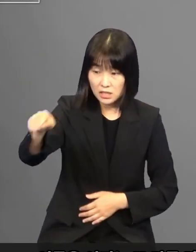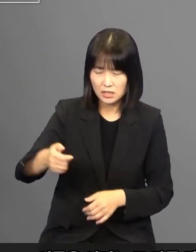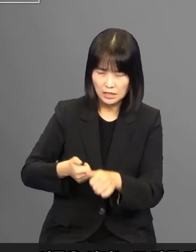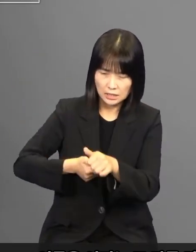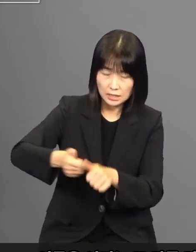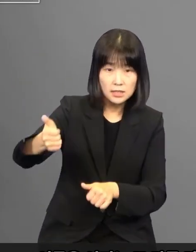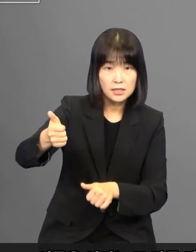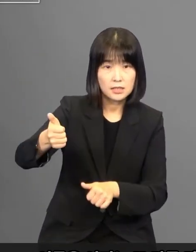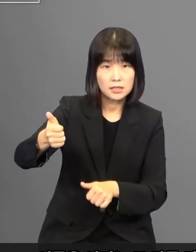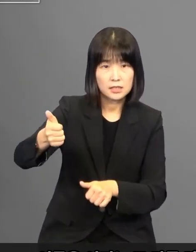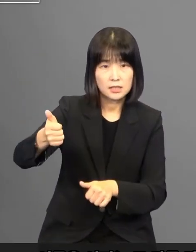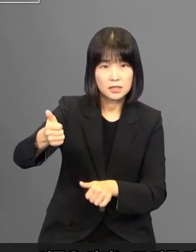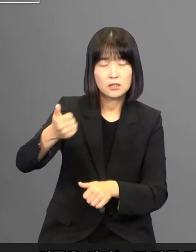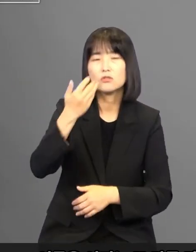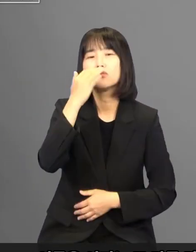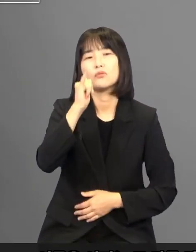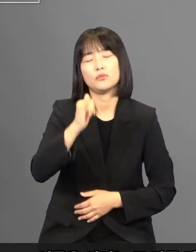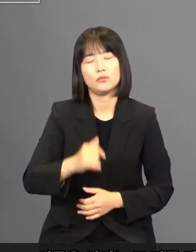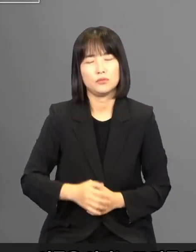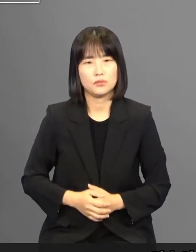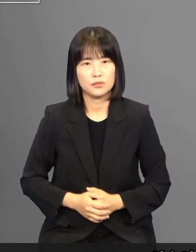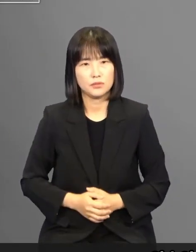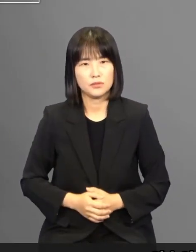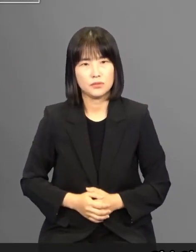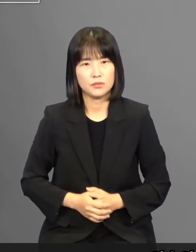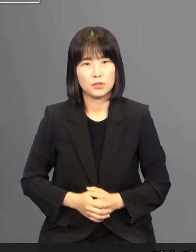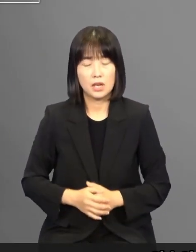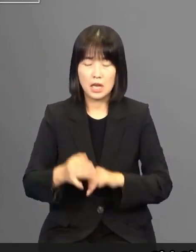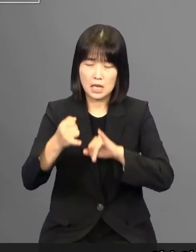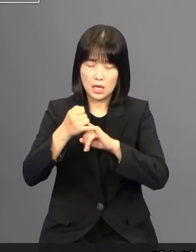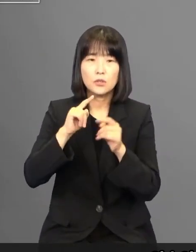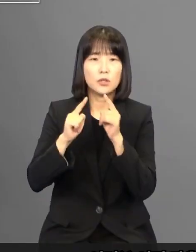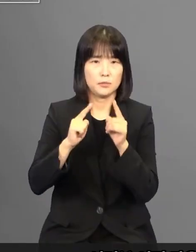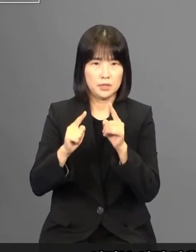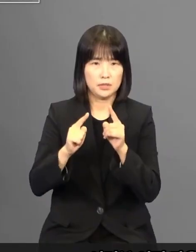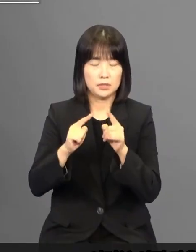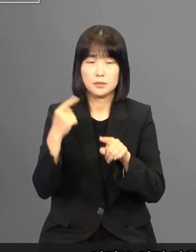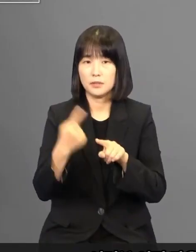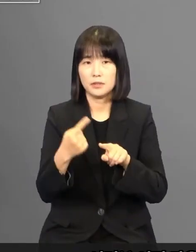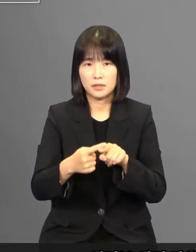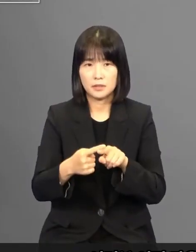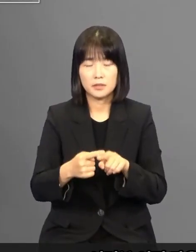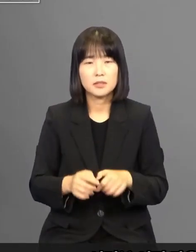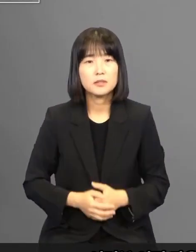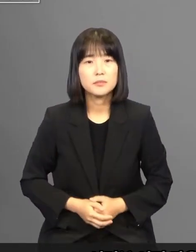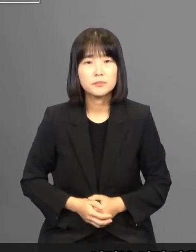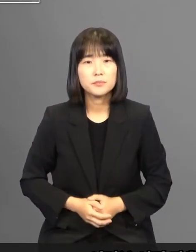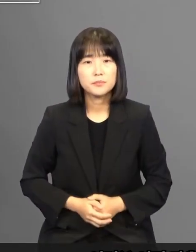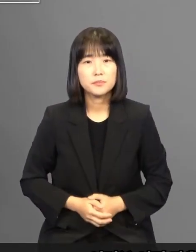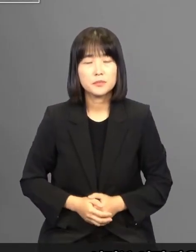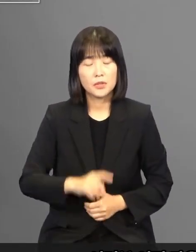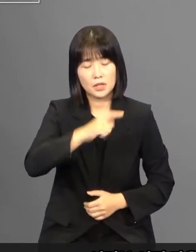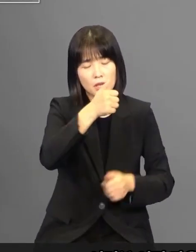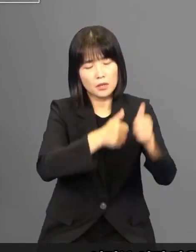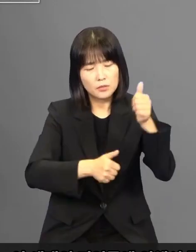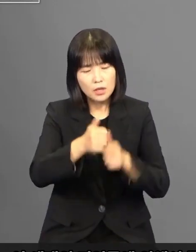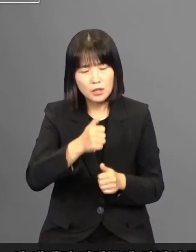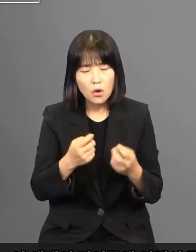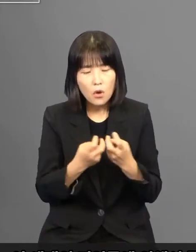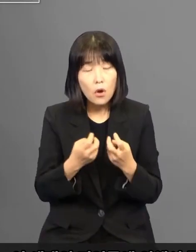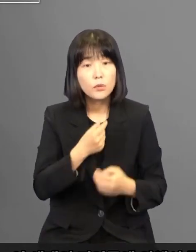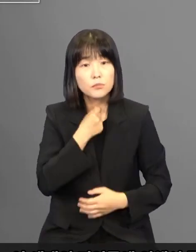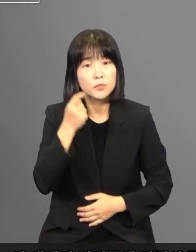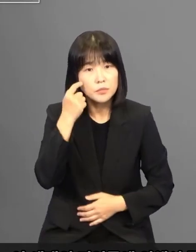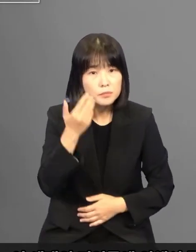또 다른 다윗들로 성장하게 될 것이다라고 하는 약속의 말씀인 것입니다. 여러분, 어떤 다음 세대가 되기를 원합니까? 이